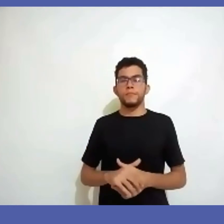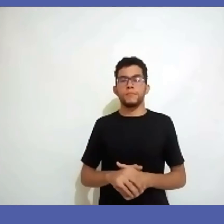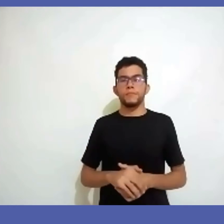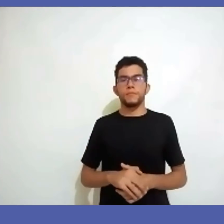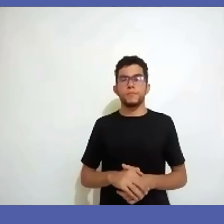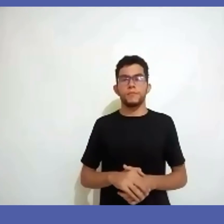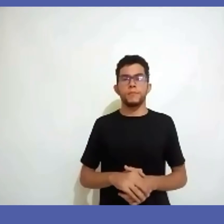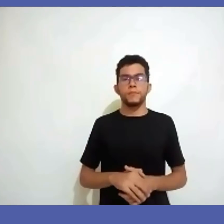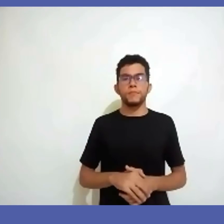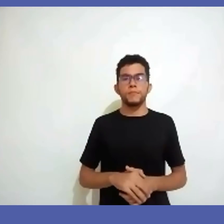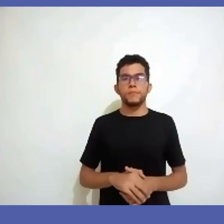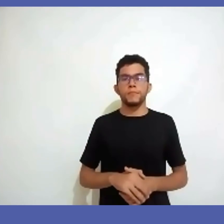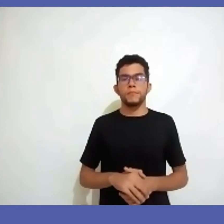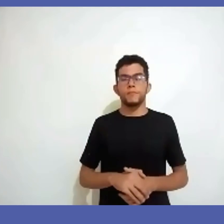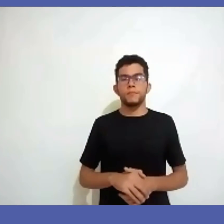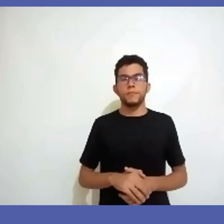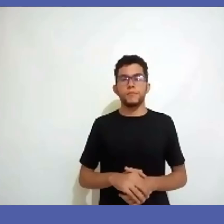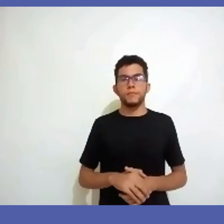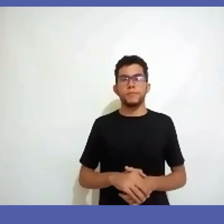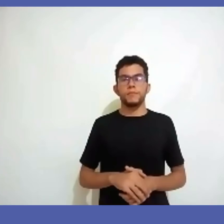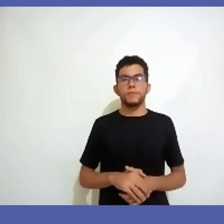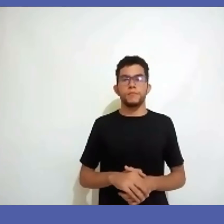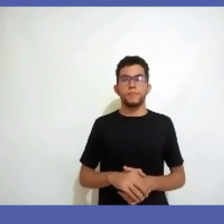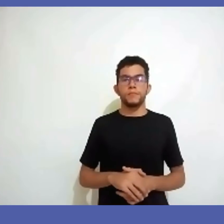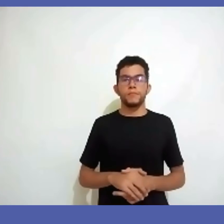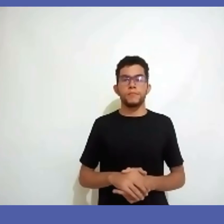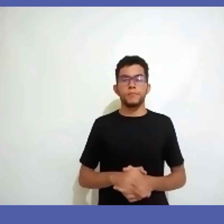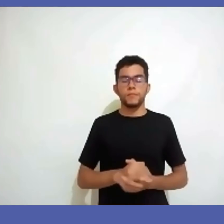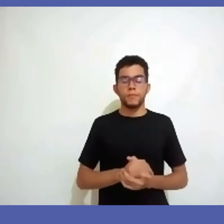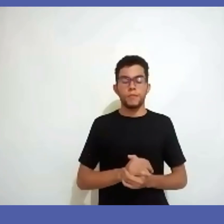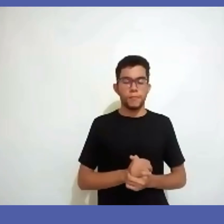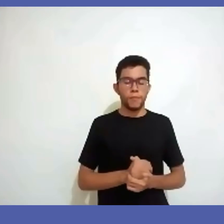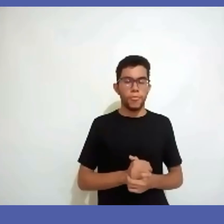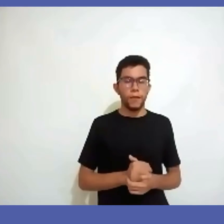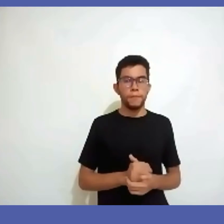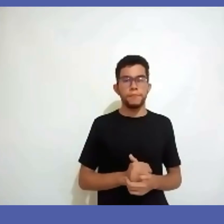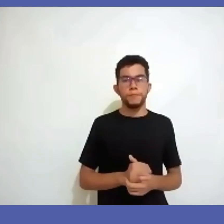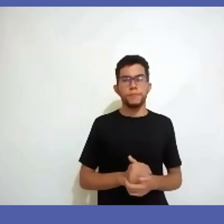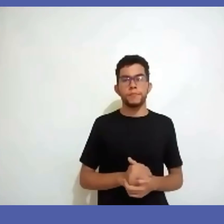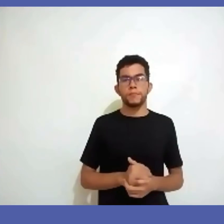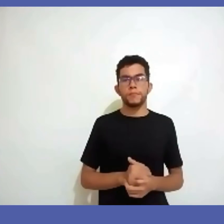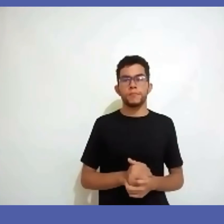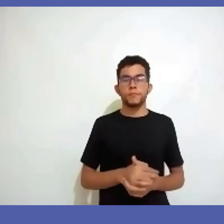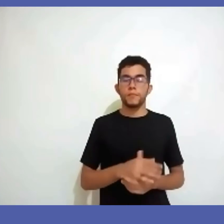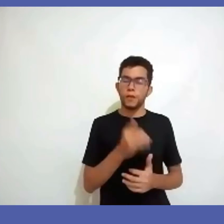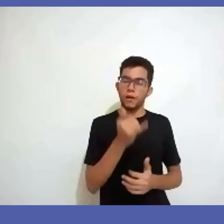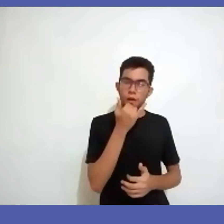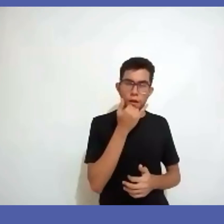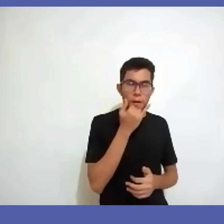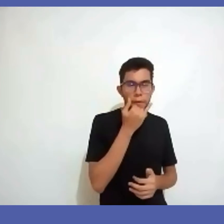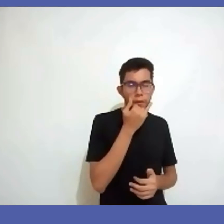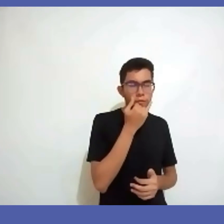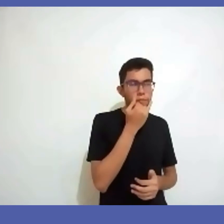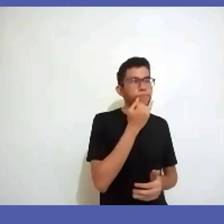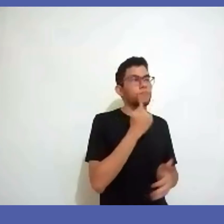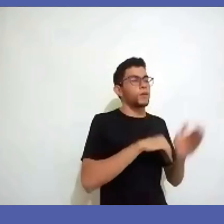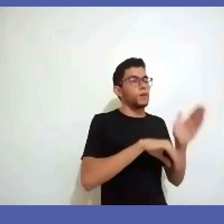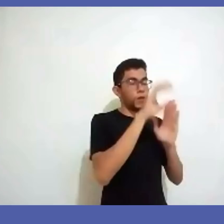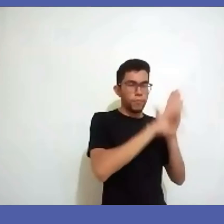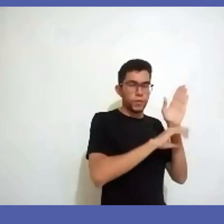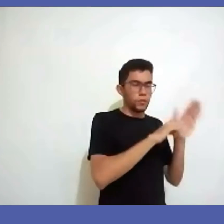Não, Mateus 1,17 fala das gerações, tá? Mas assim, perdão, Mateus 11,16, né? Mateus